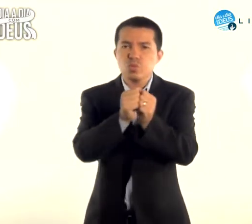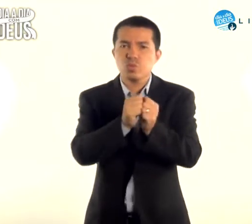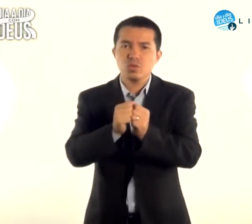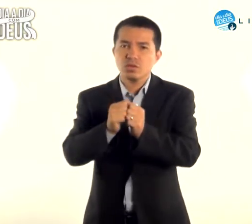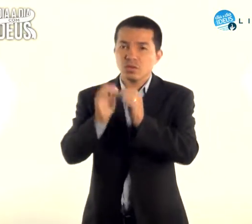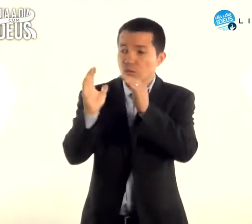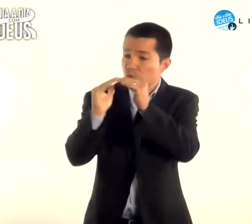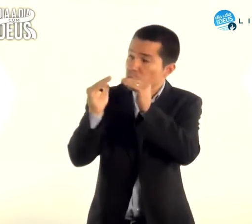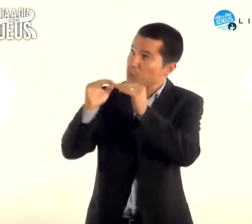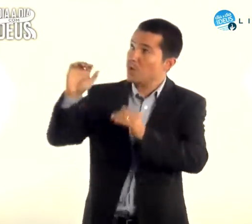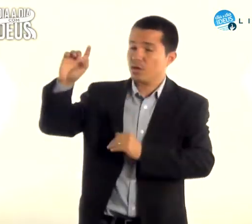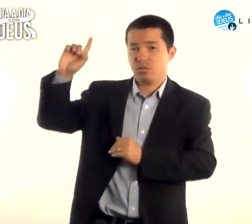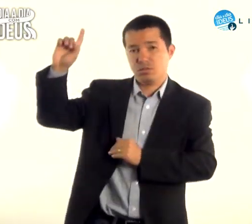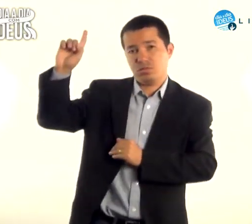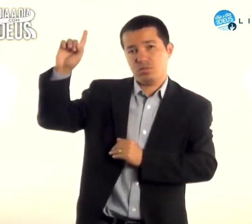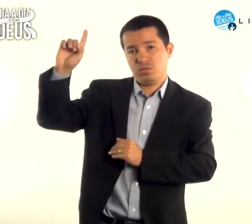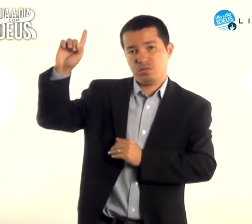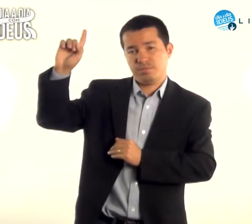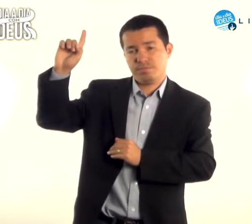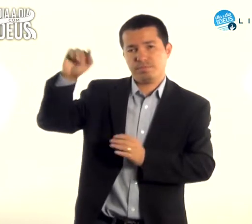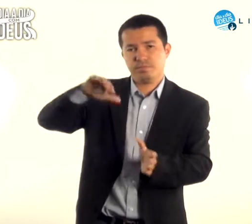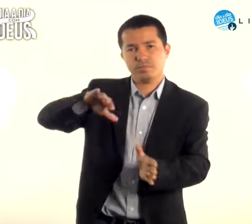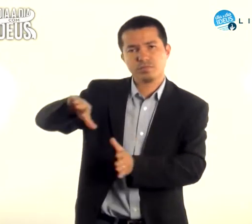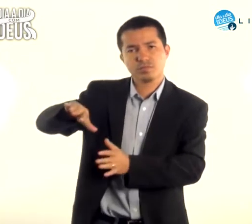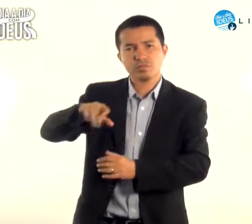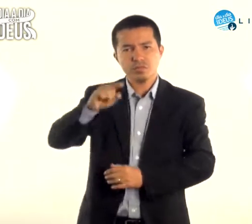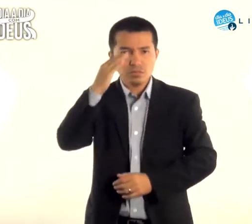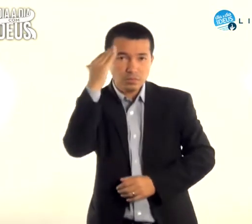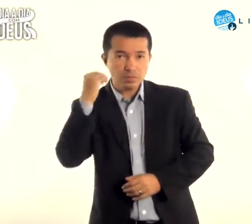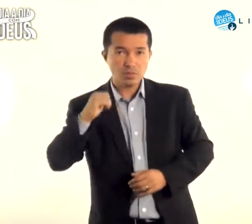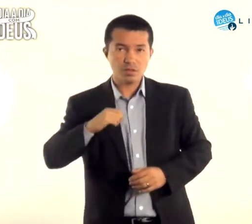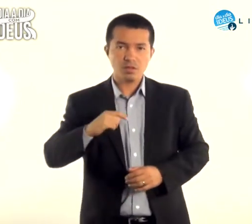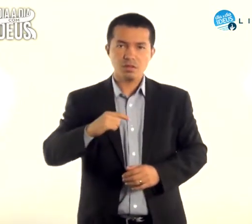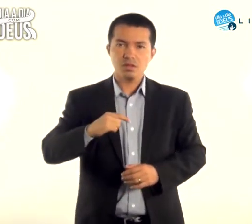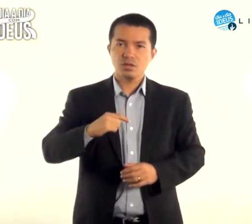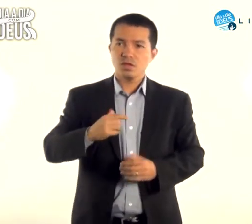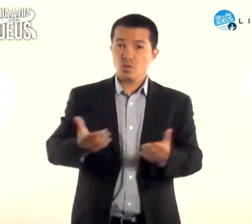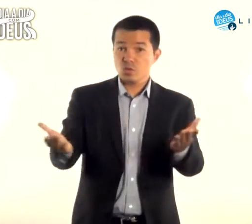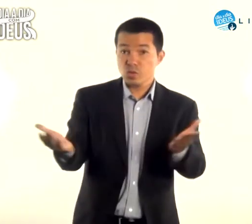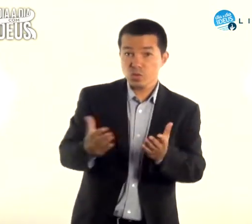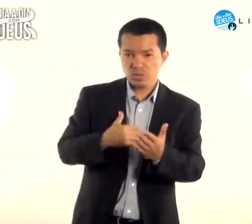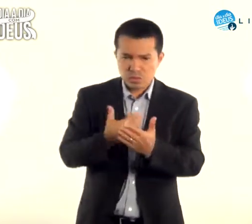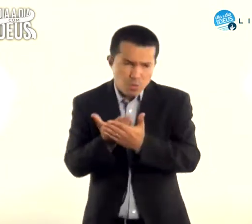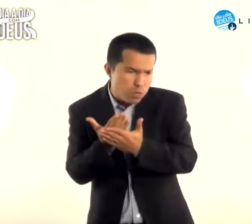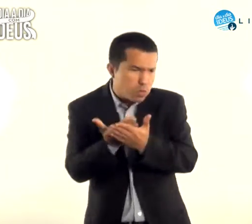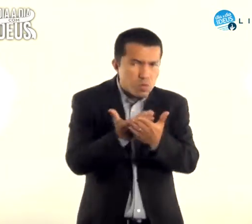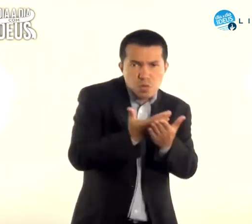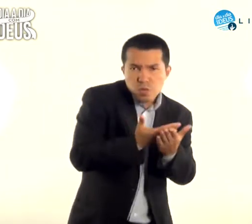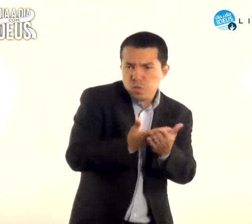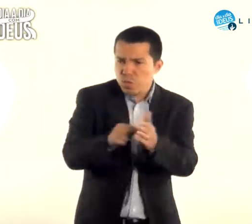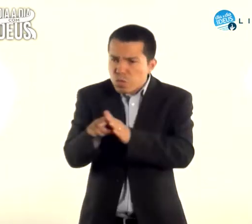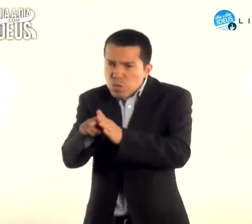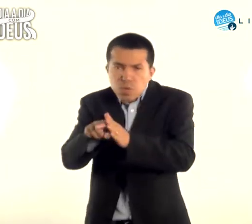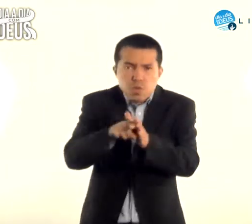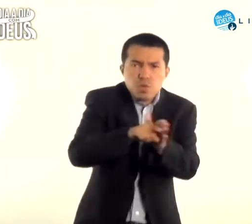Queridos, a ciência pode lutar para aumentar a expectativa da vida, mas mesmo assim, todos nós morreremos um dia.